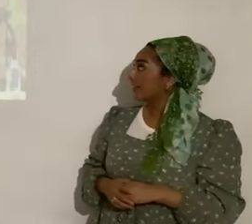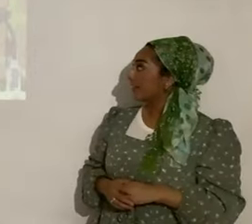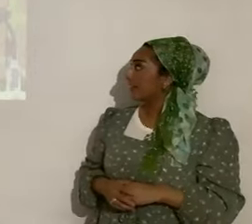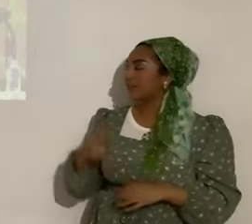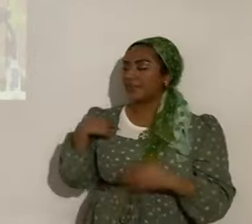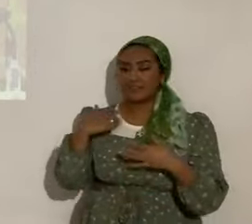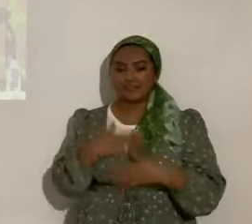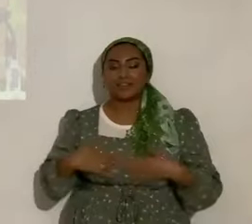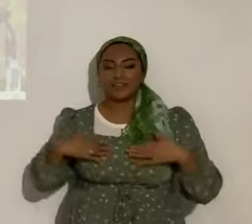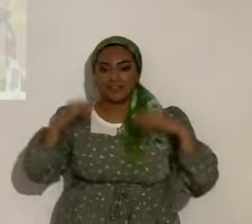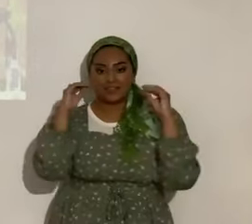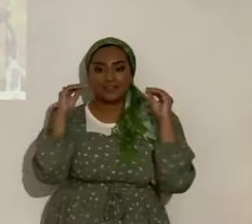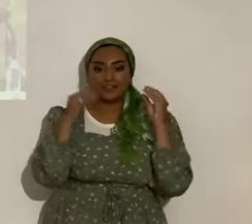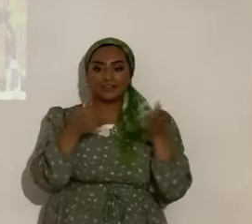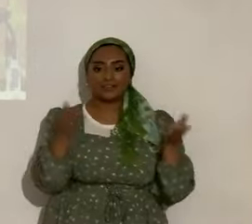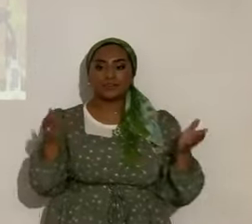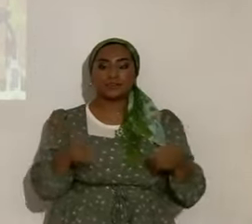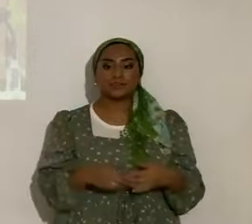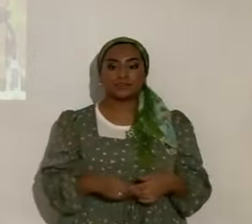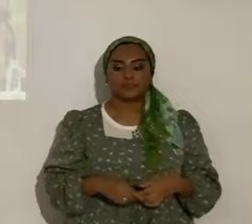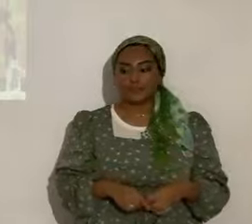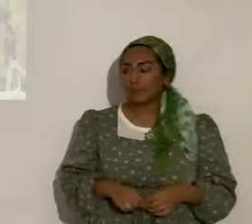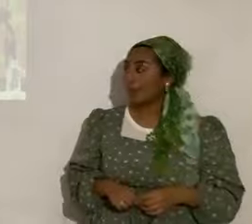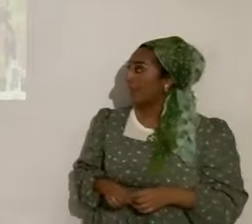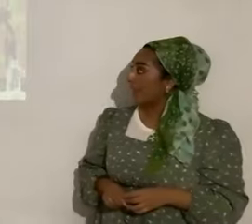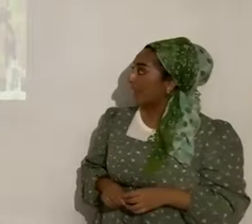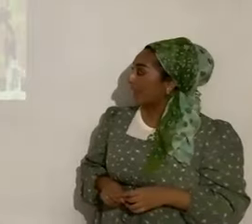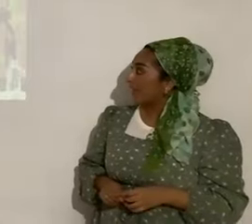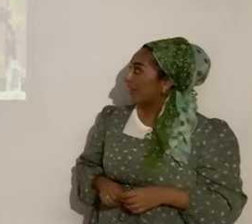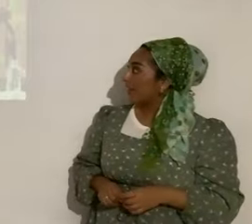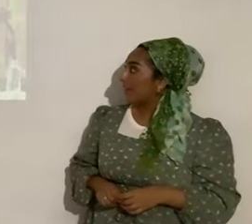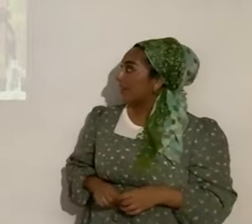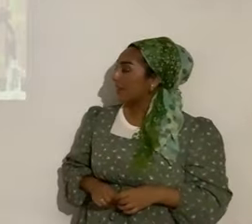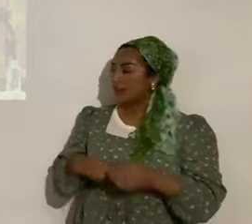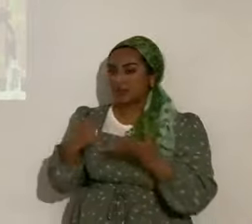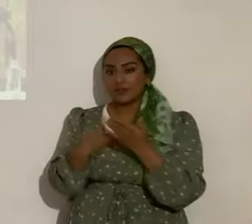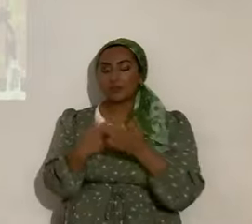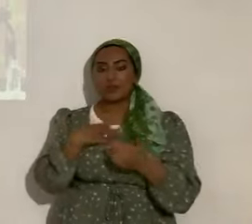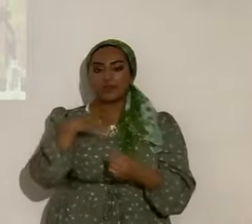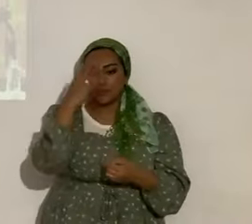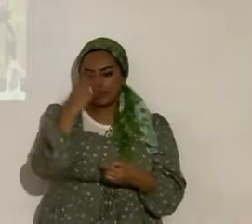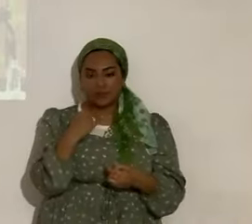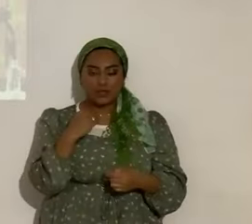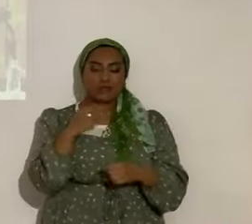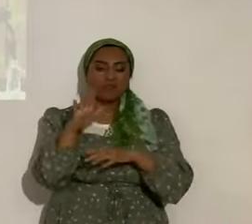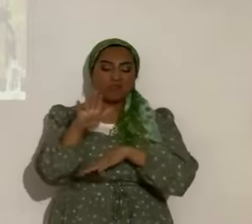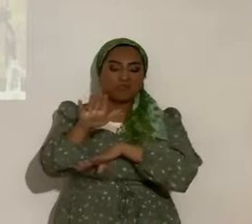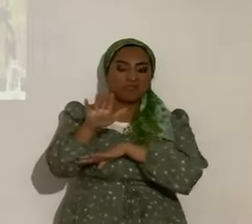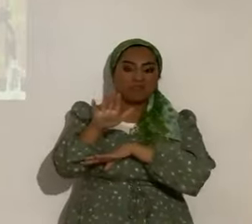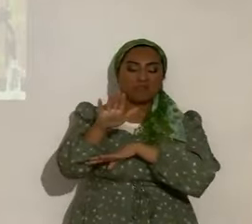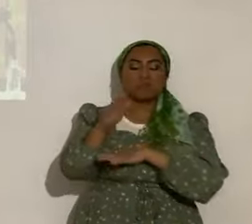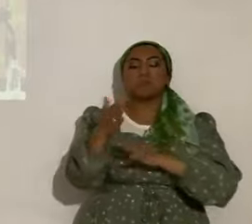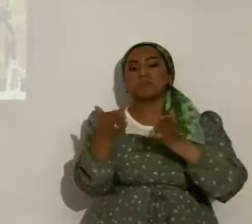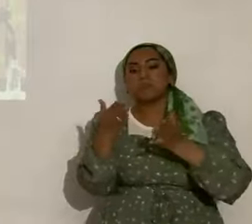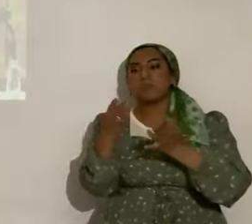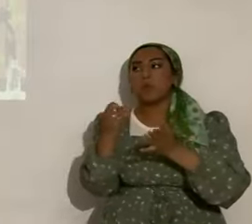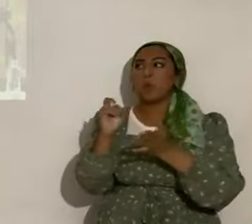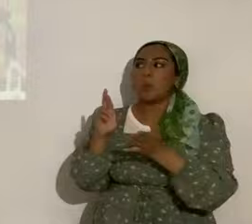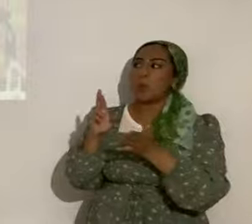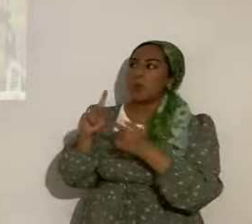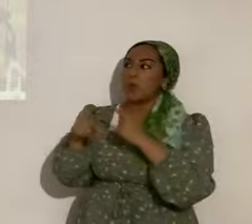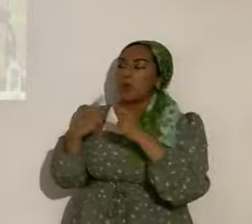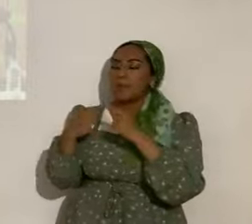gozo ministrándoles. La idea está que a veces duermo una siesta a mediodía, o bien